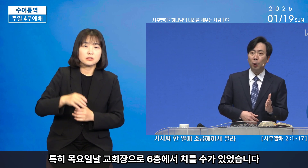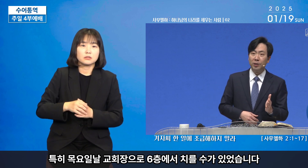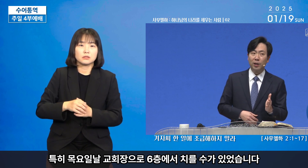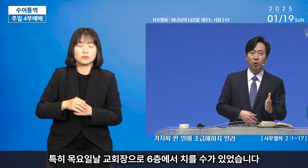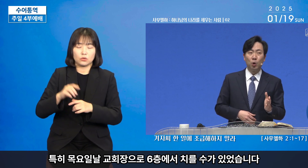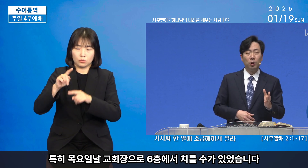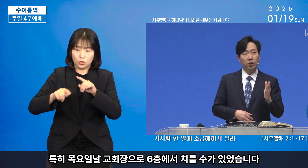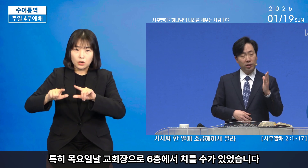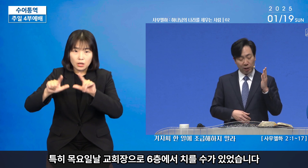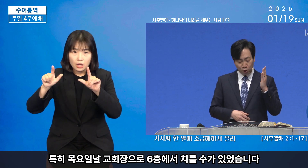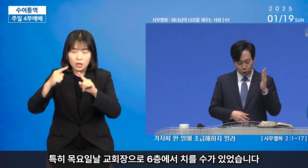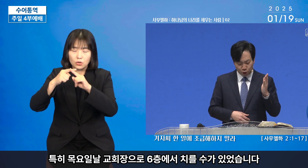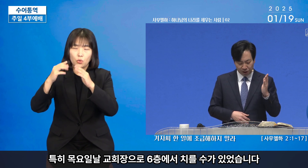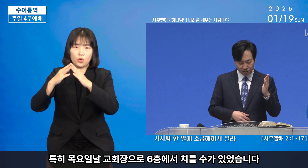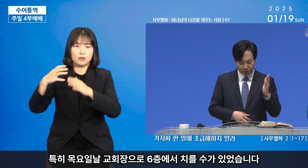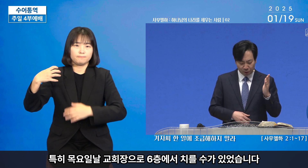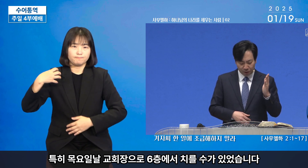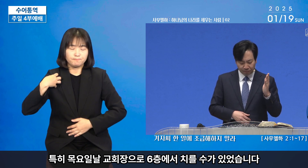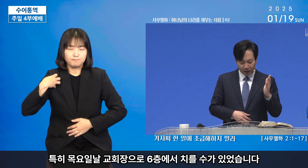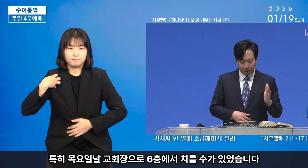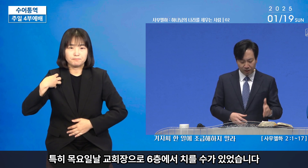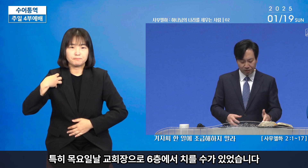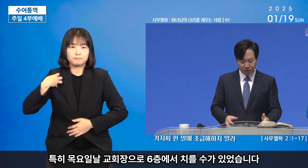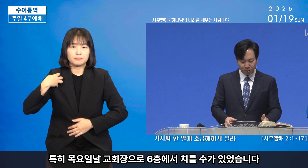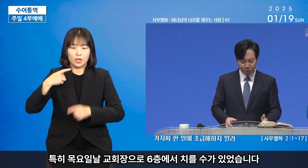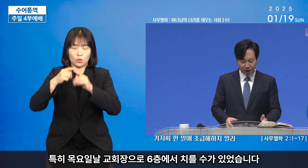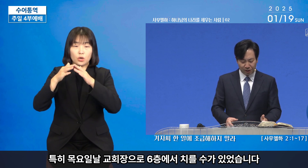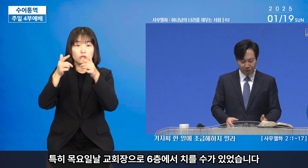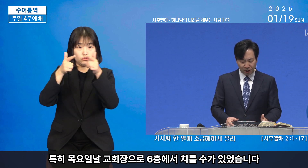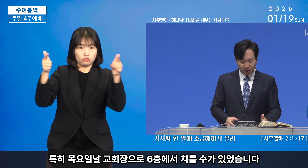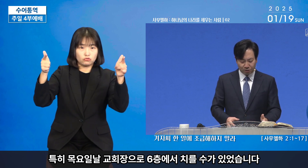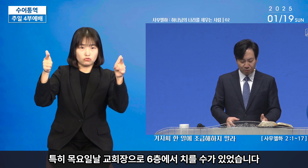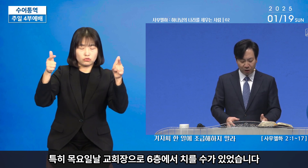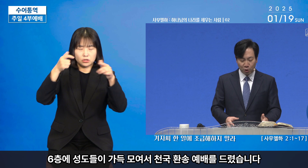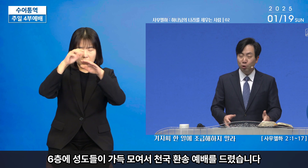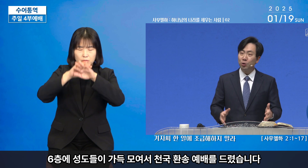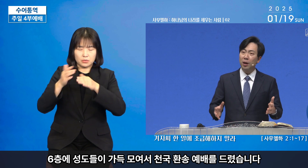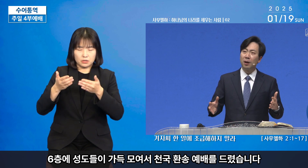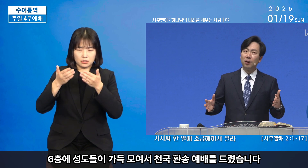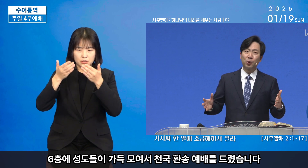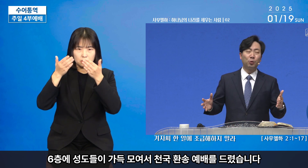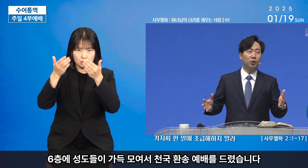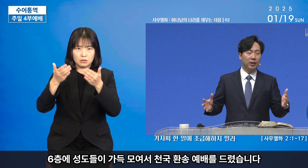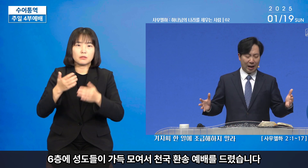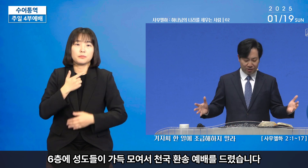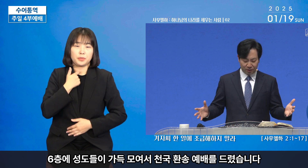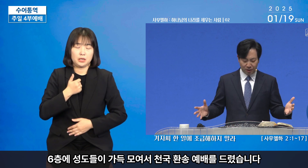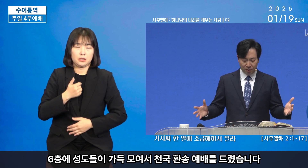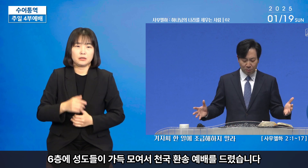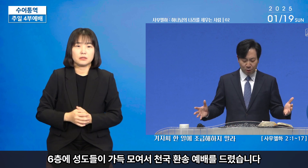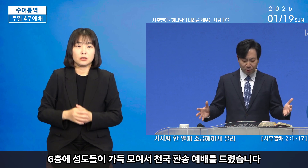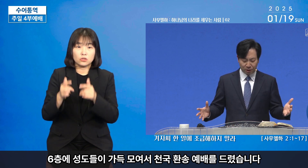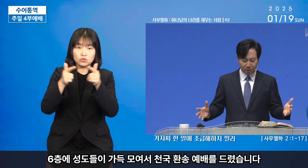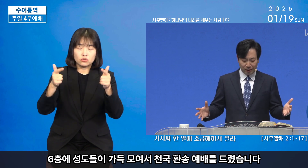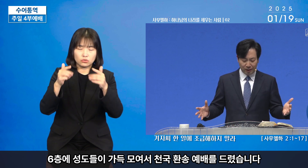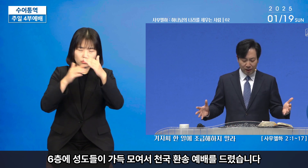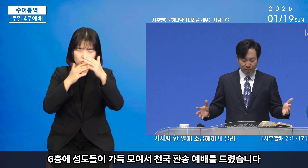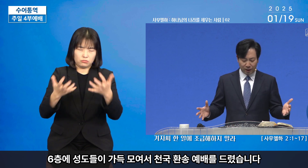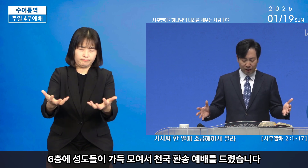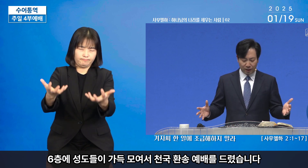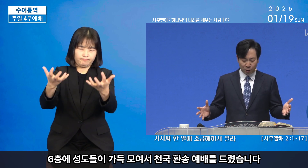날 교회장으로 지난 6층에서 치를 수가 있었습니다. 6층에 성도들이 가득